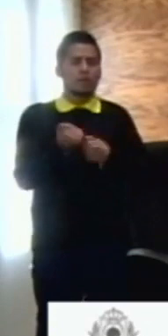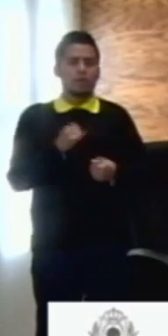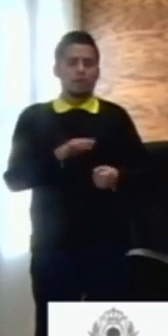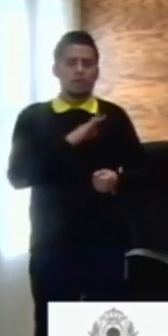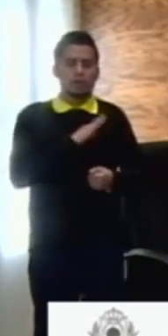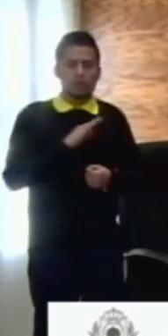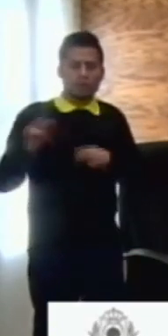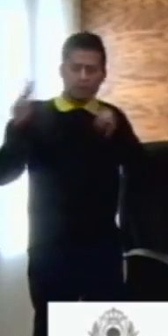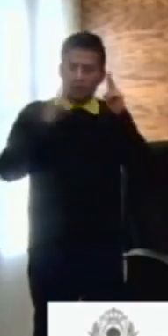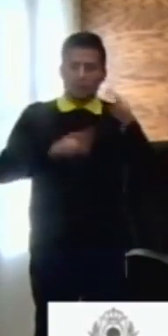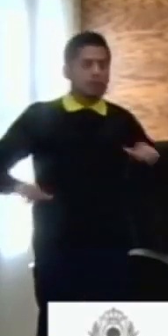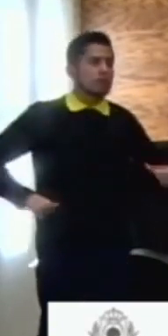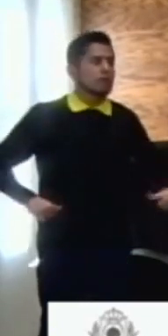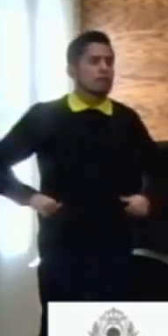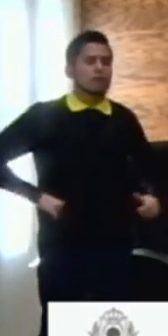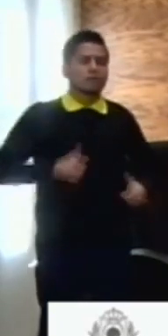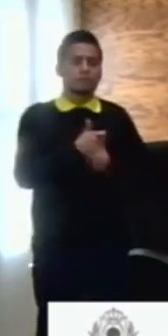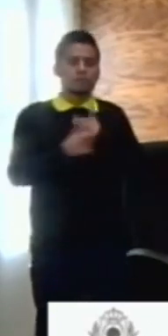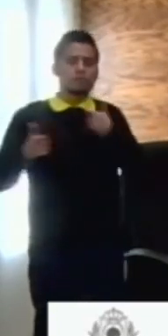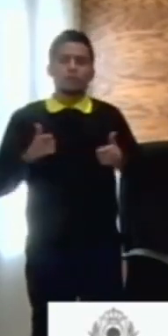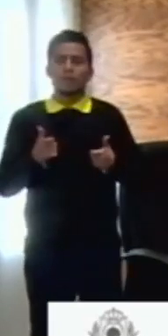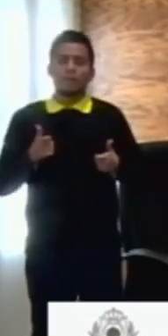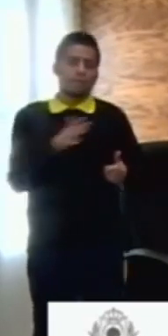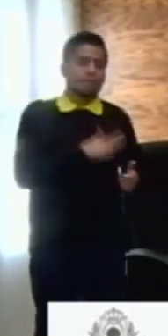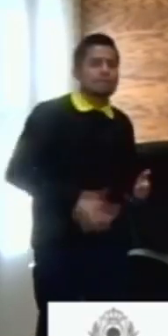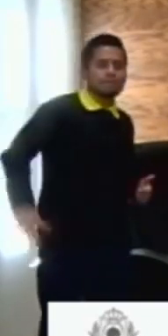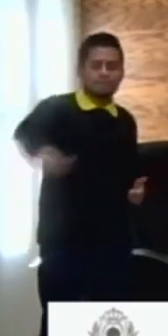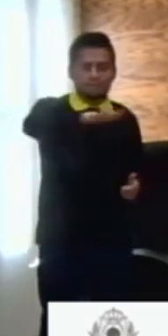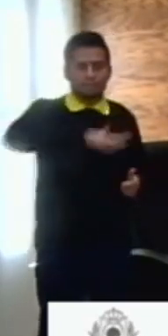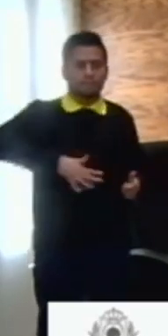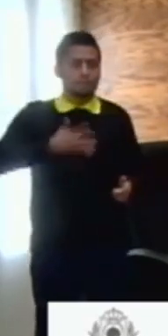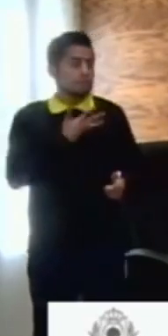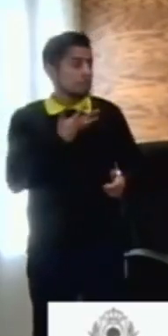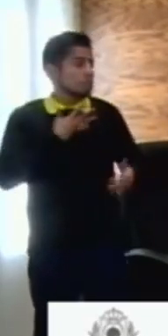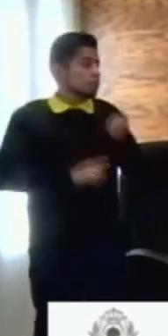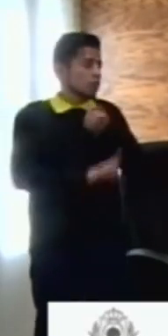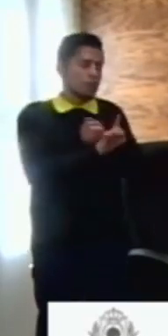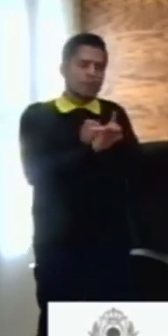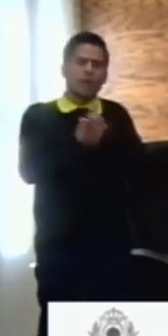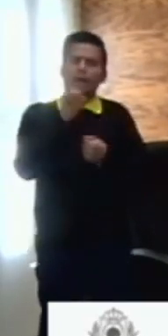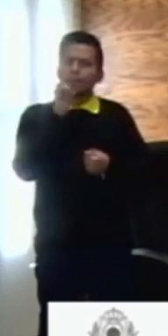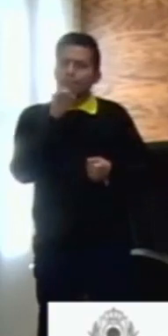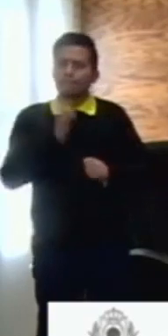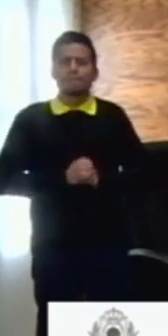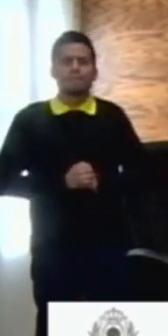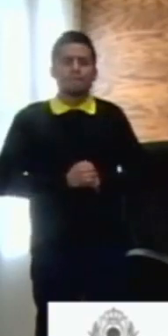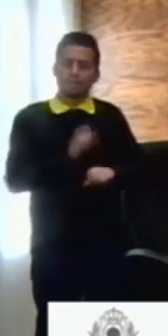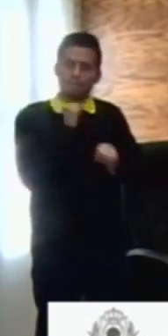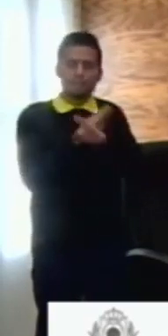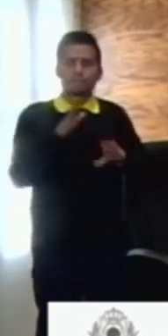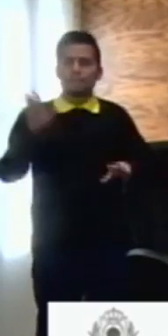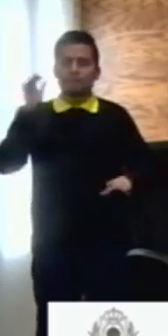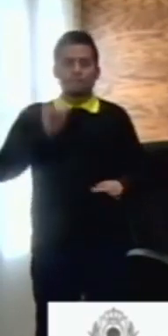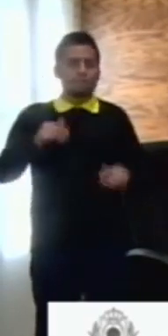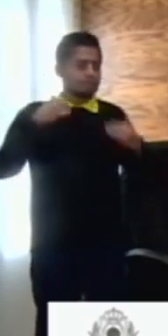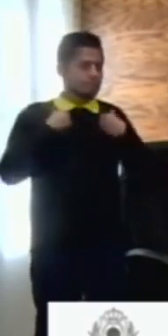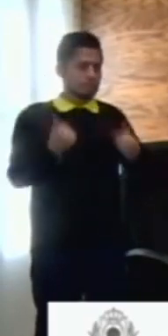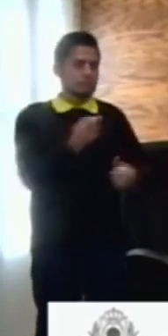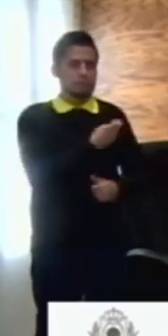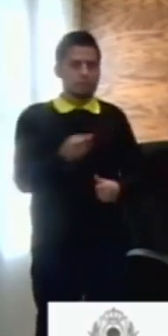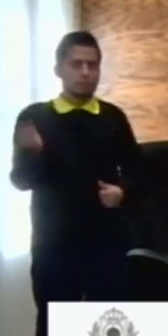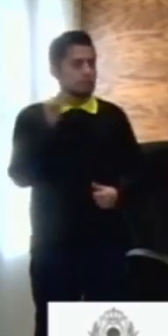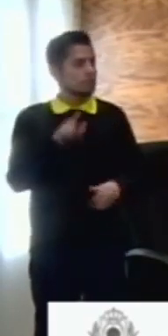misma actividad económica la región opera con un déficit de agua definitivamente entendiendo